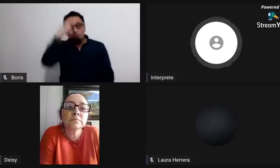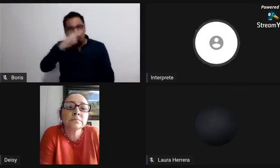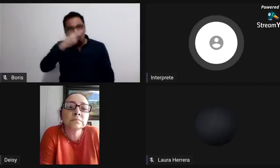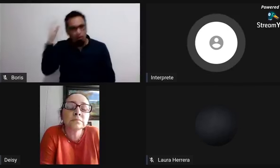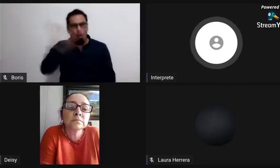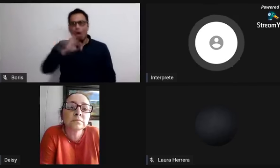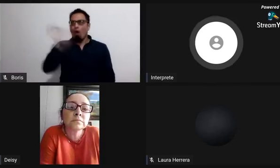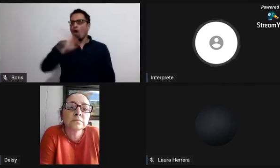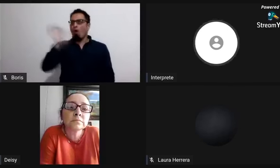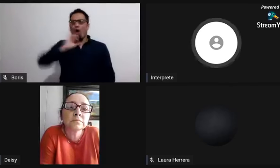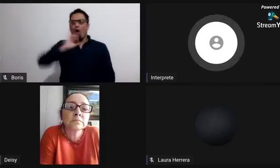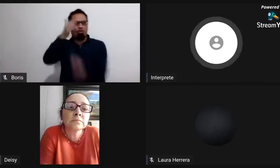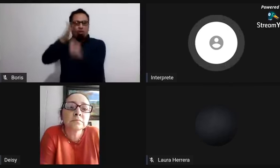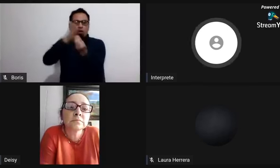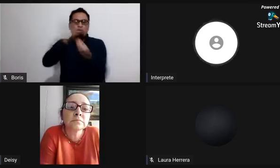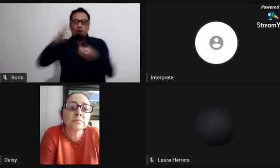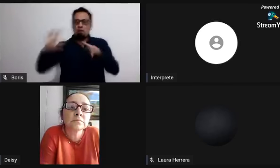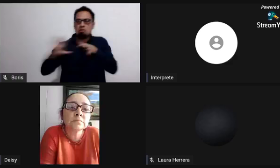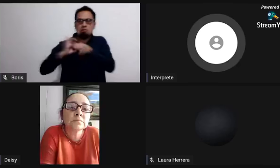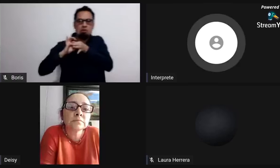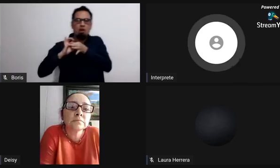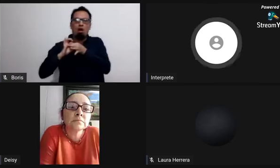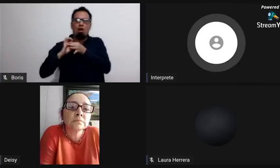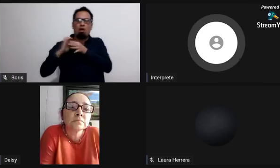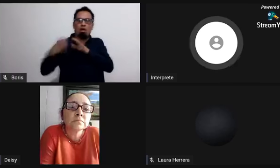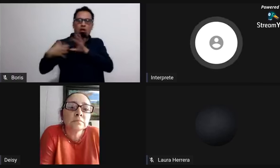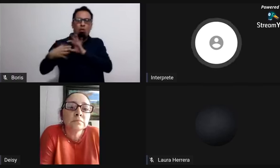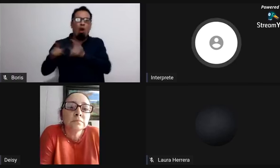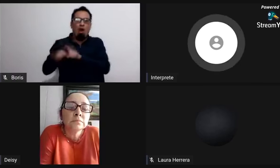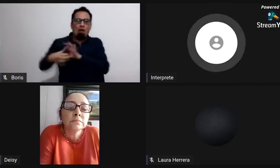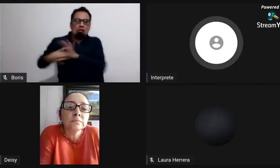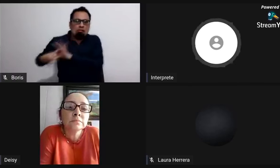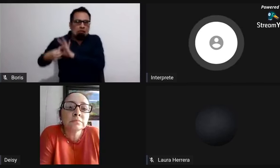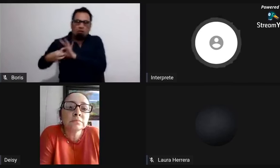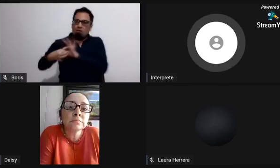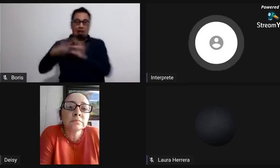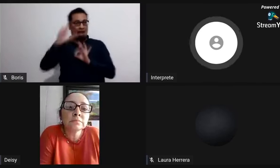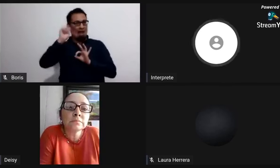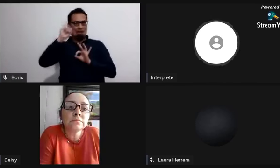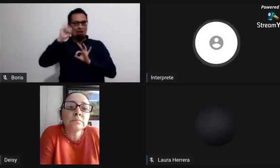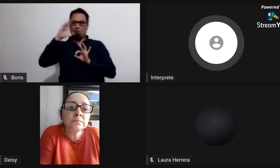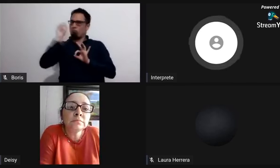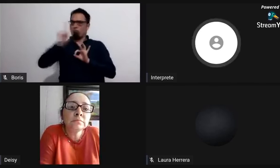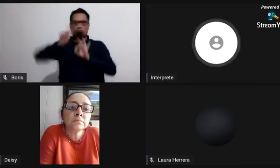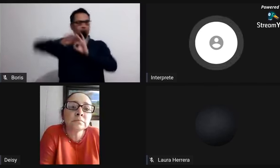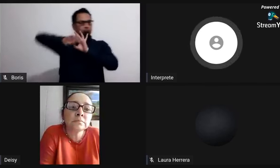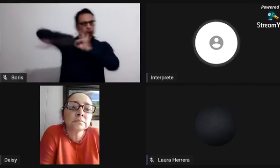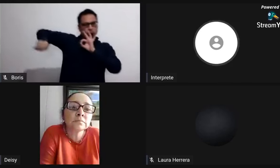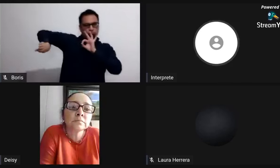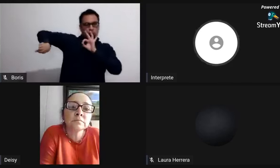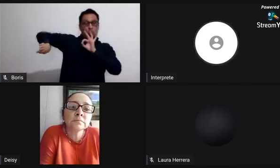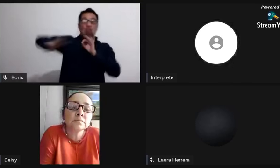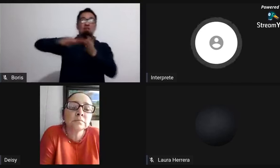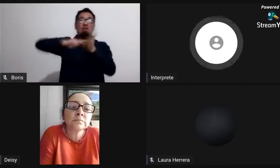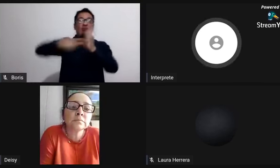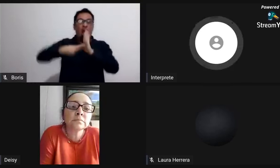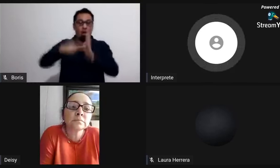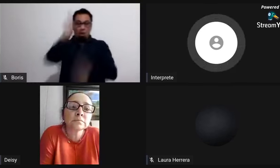los gobiernos muchas veces dependen de la iglesia o de algún tipo de religión y están como aliados